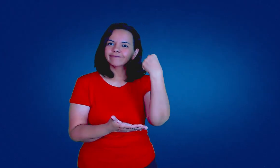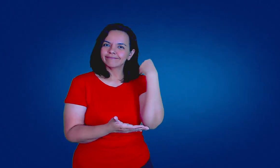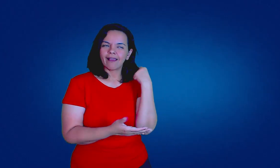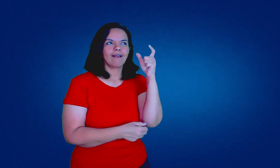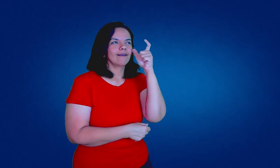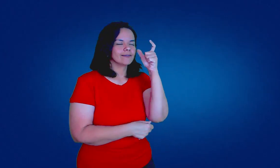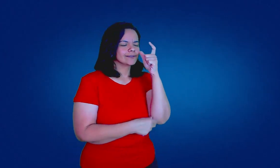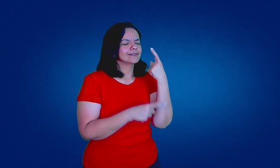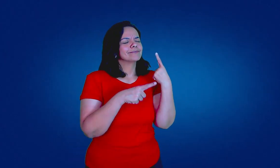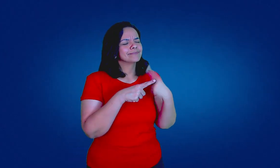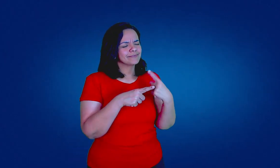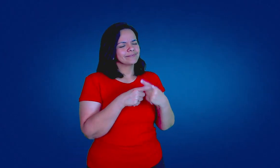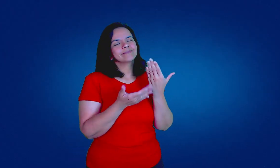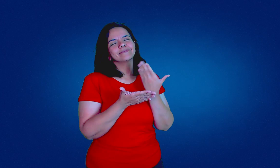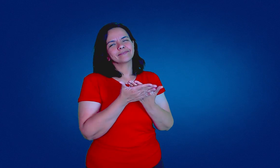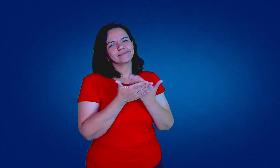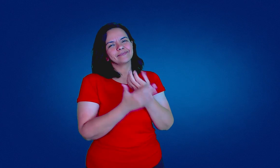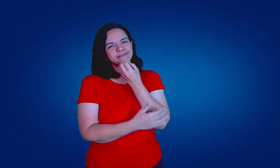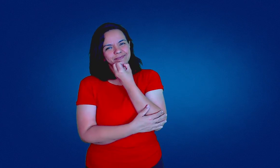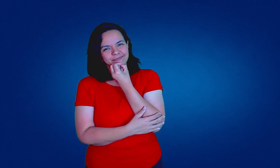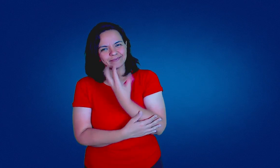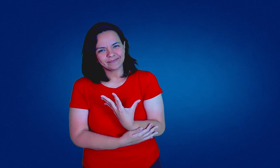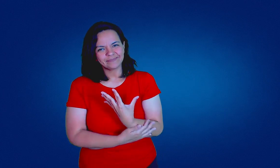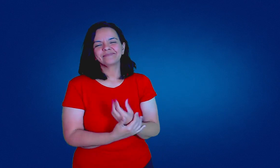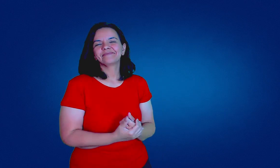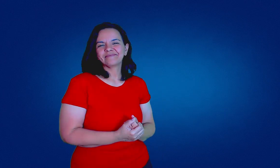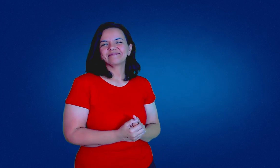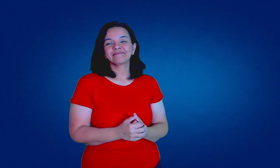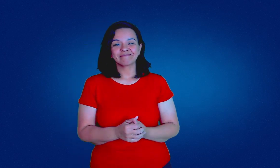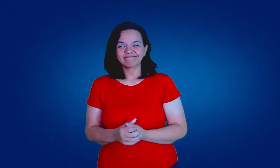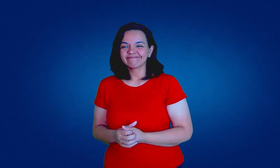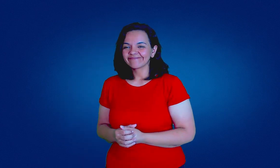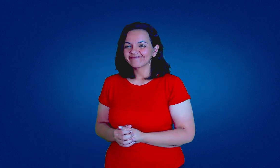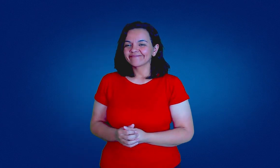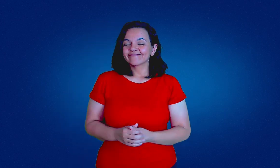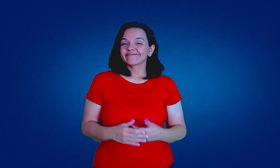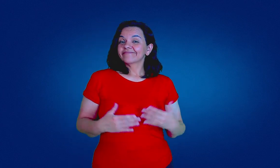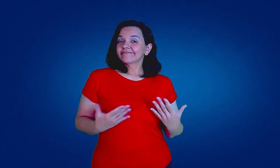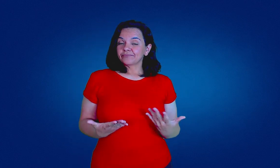passada, corre lá rapidinho para assistir, porque foi um bom estudo.